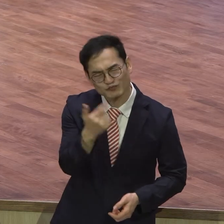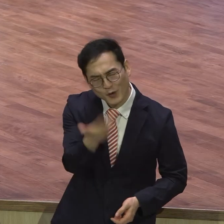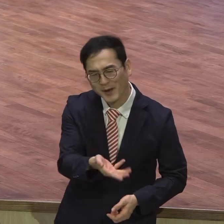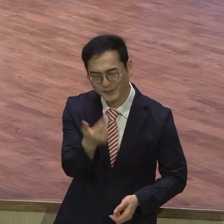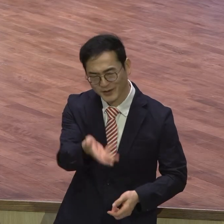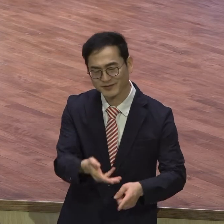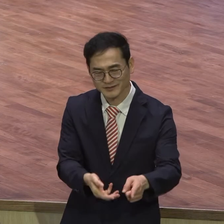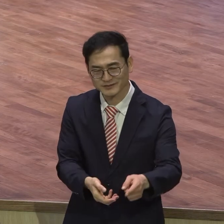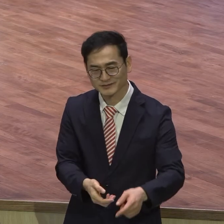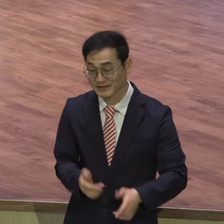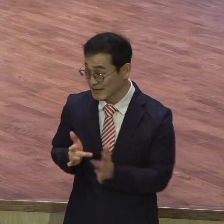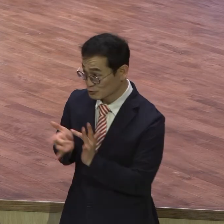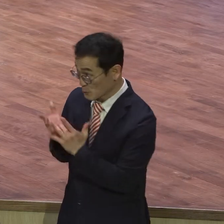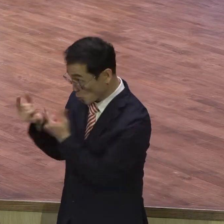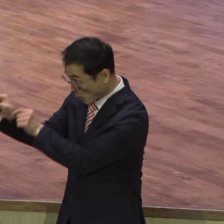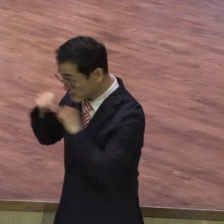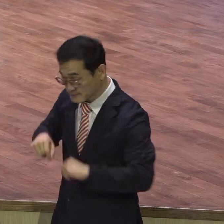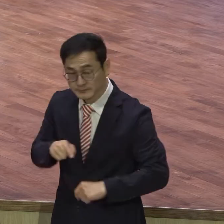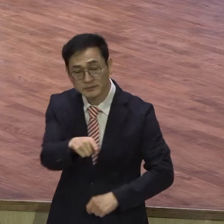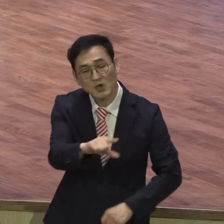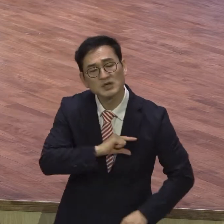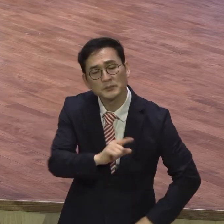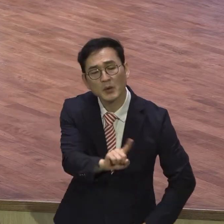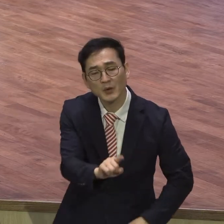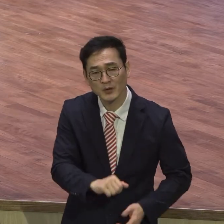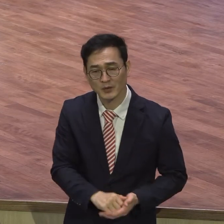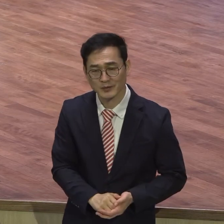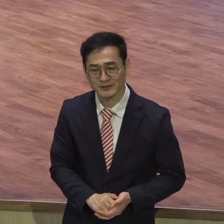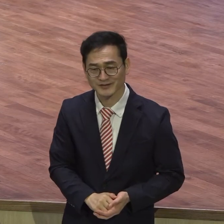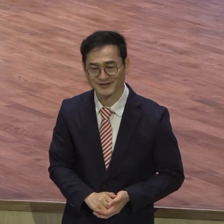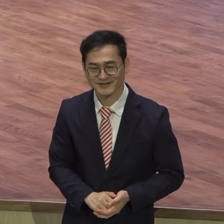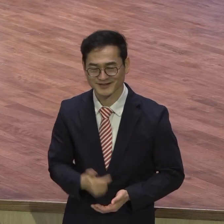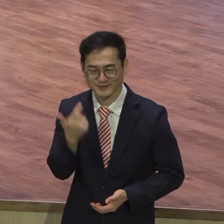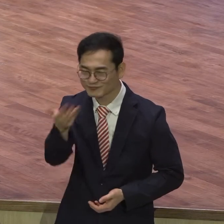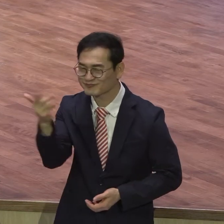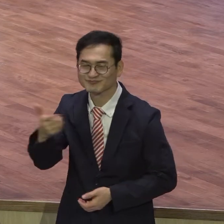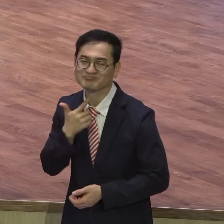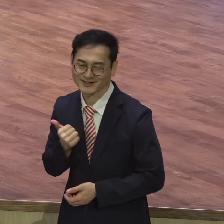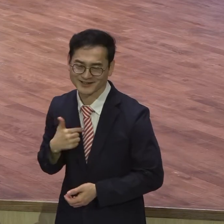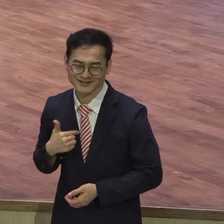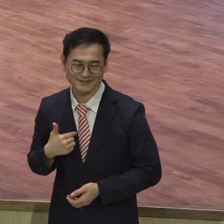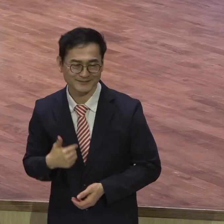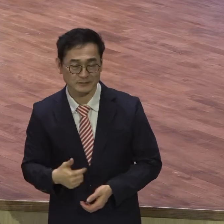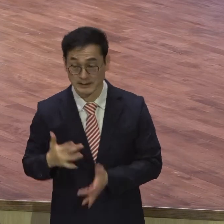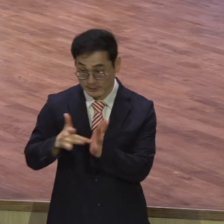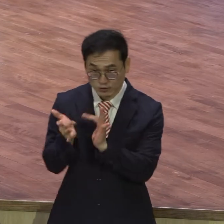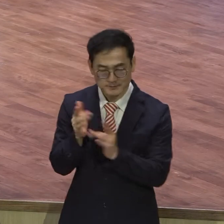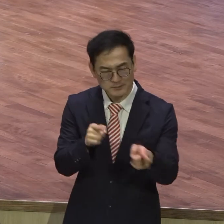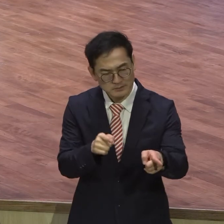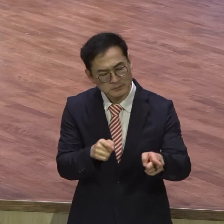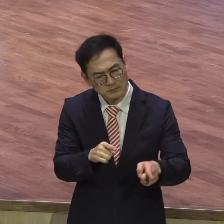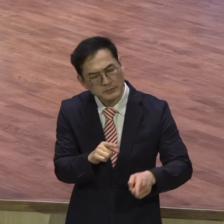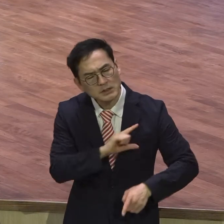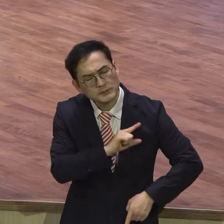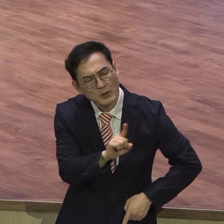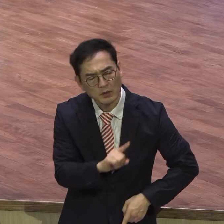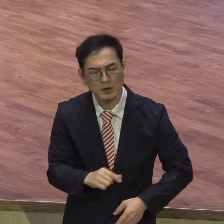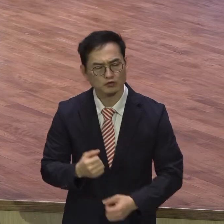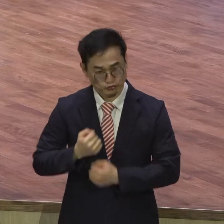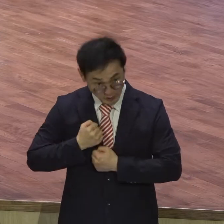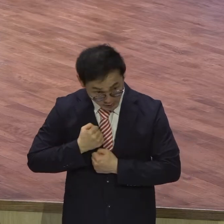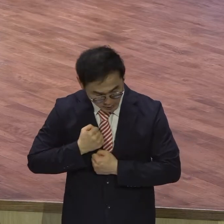예수님처럼 똑같이 하면 돼요 군대라 그래요 군대 자 군대라 그러는데